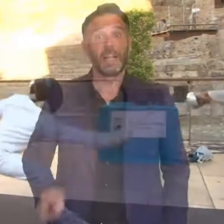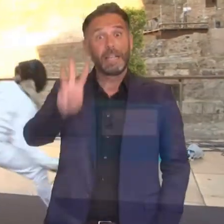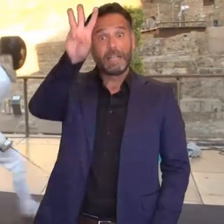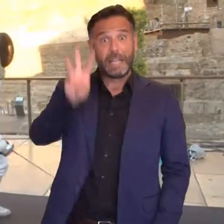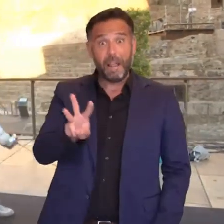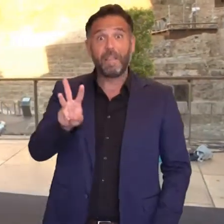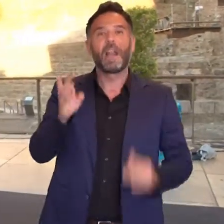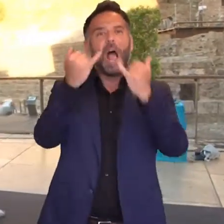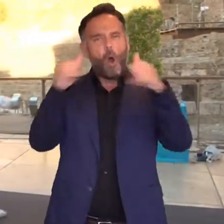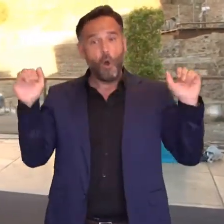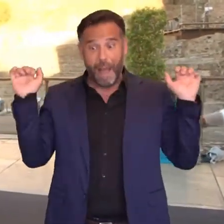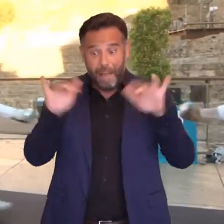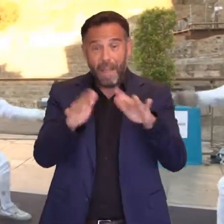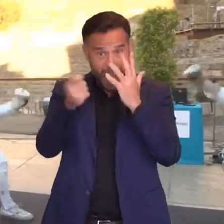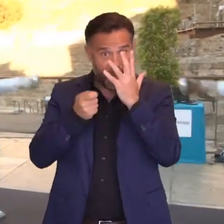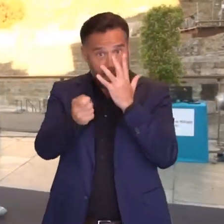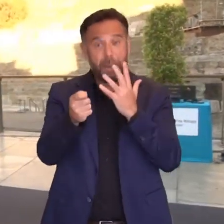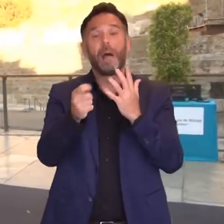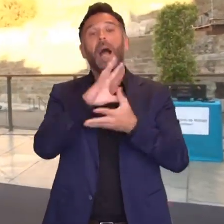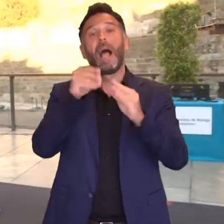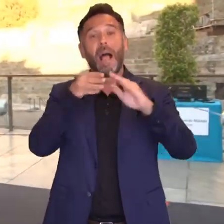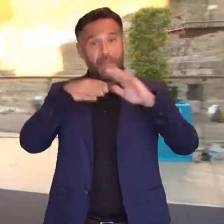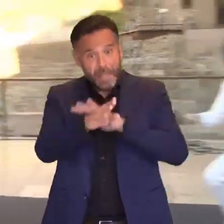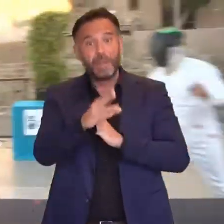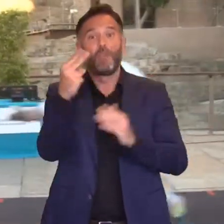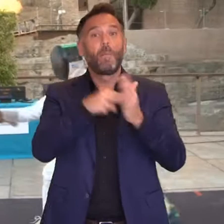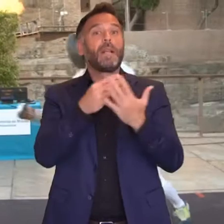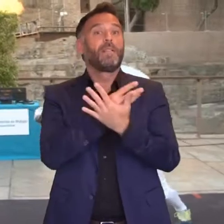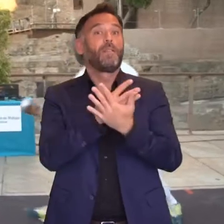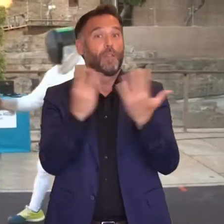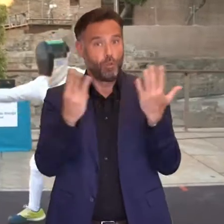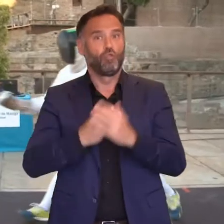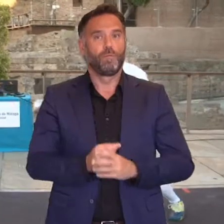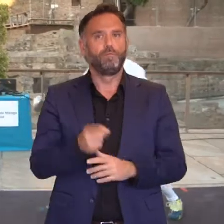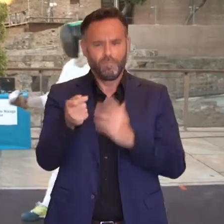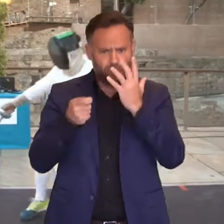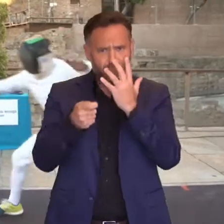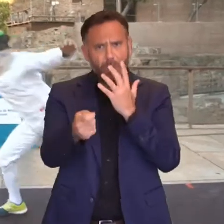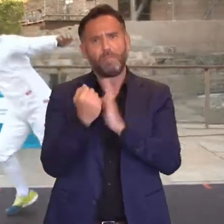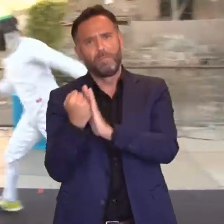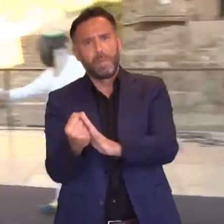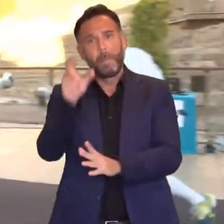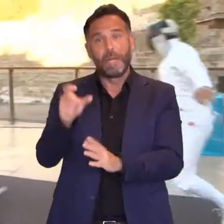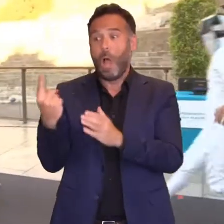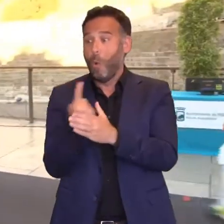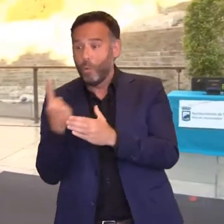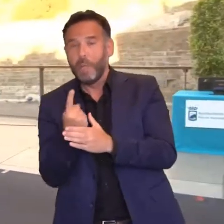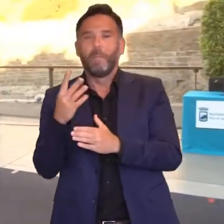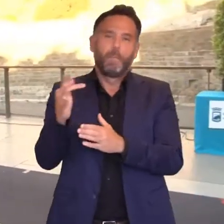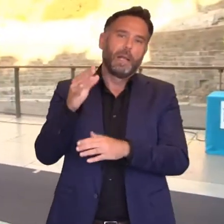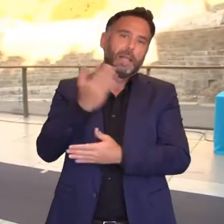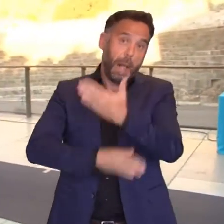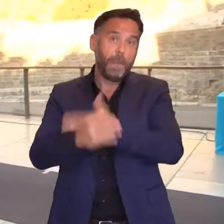Tercera jornada de Esgrima Solidaria Málaga Accesible 2018. Un tocado solidario a favor de las personas con autismo y trastorno del